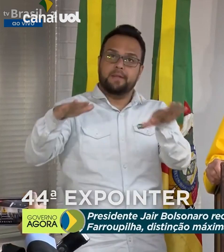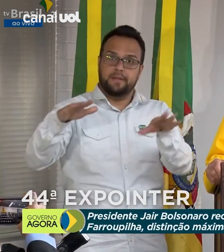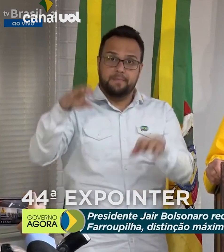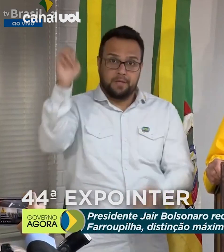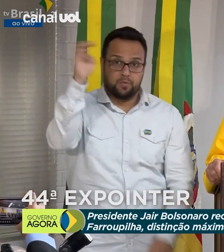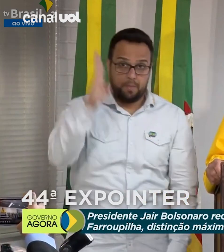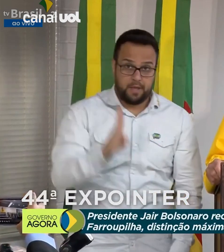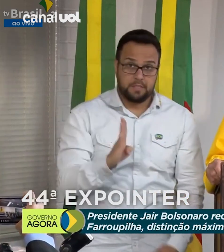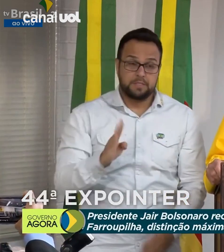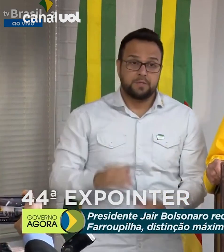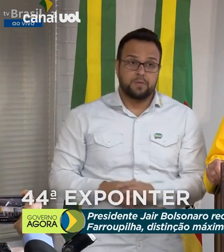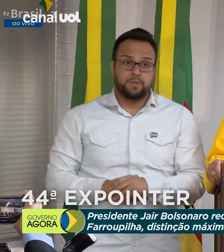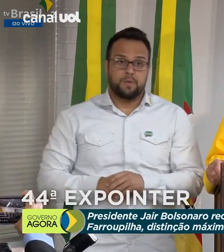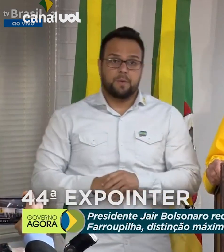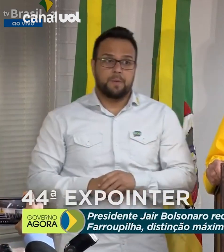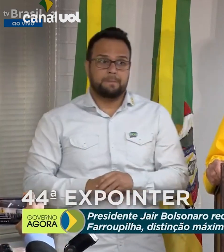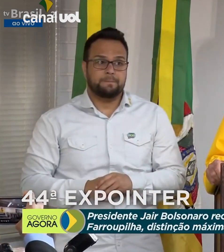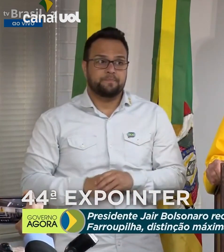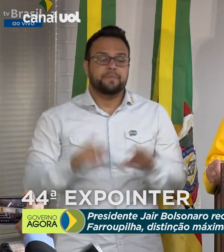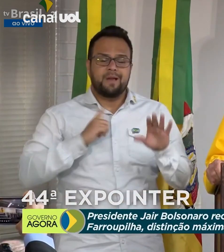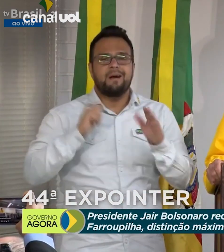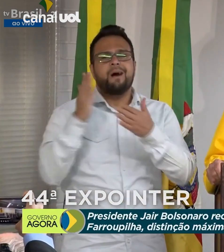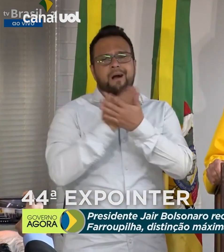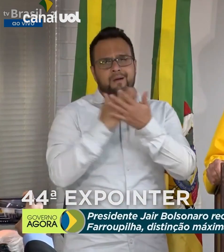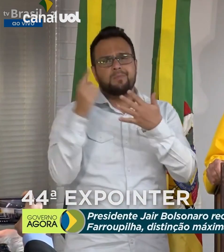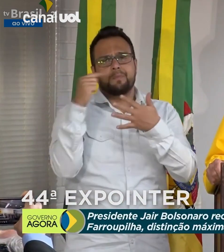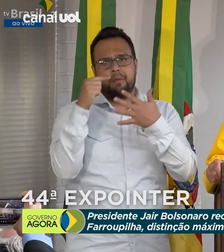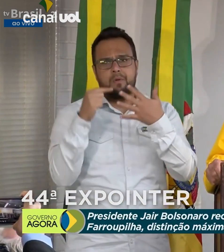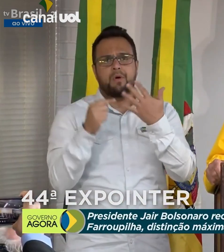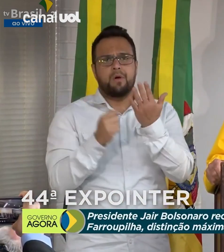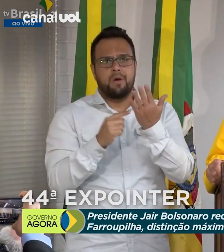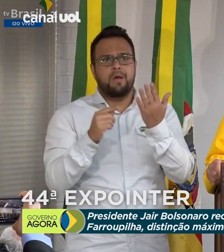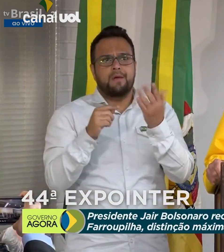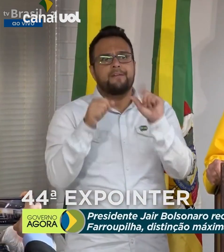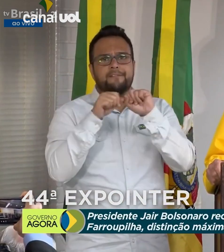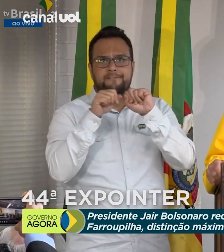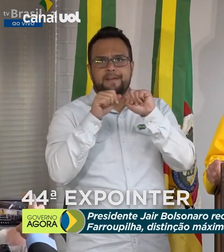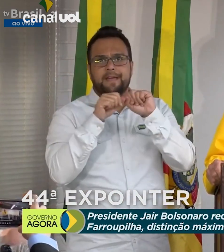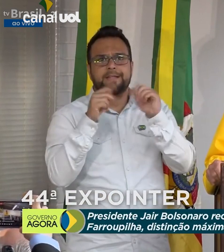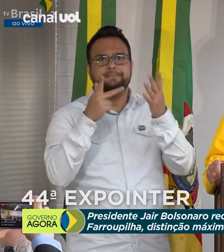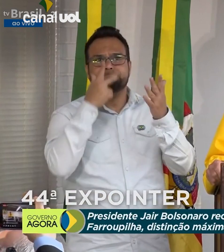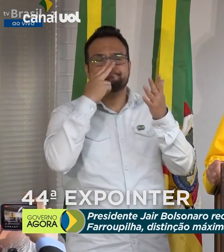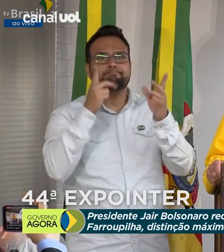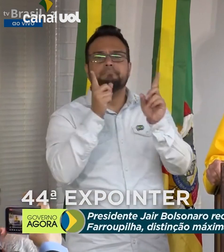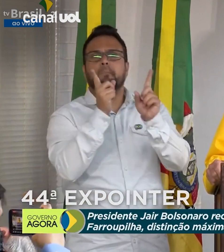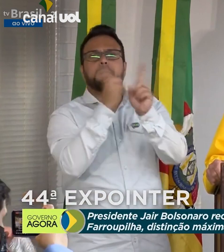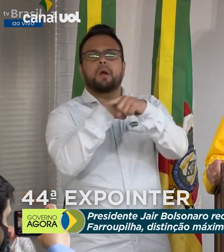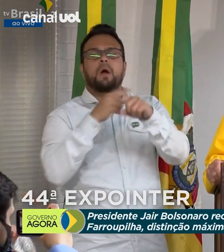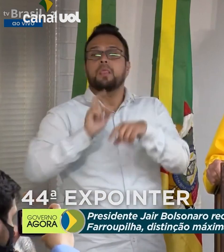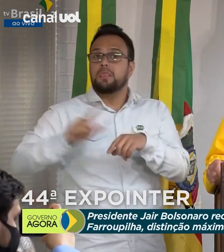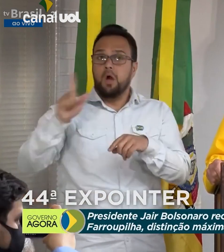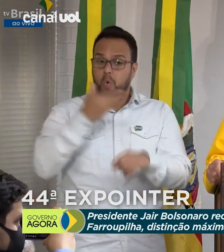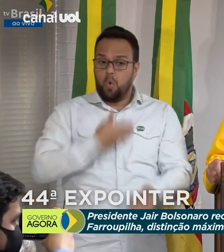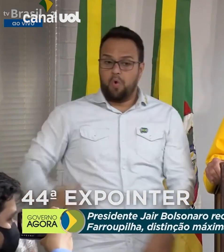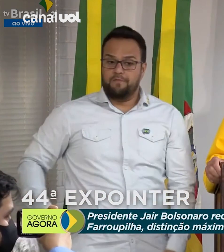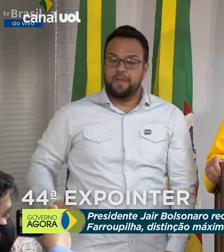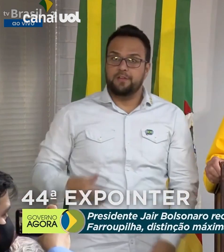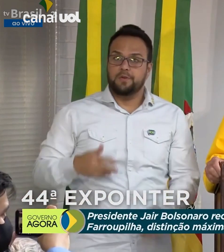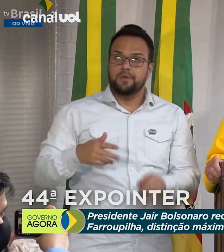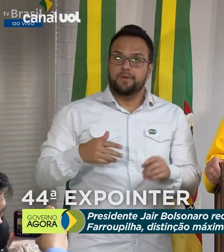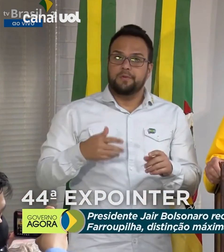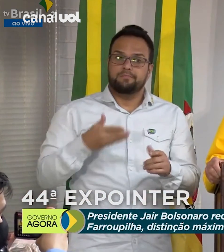país. Algumas coisas foram feitas de forma equivocada, não pelo nosso governo, o tratamento da